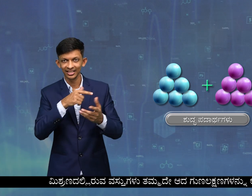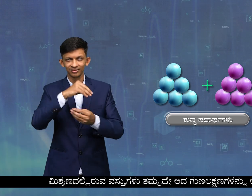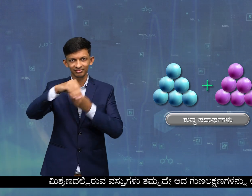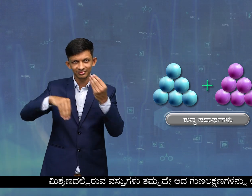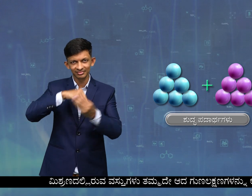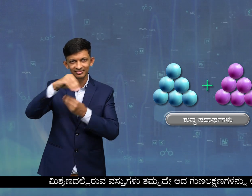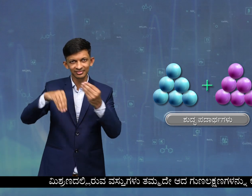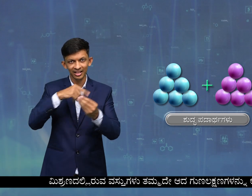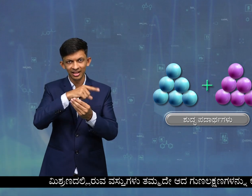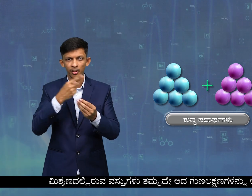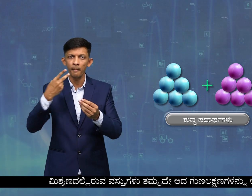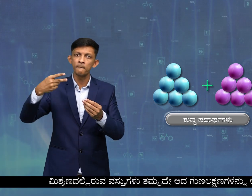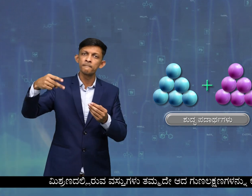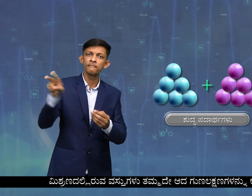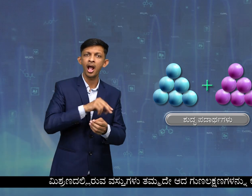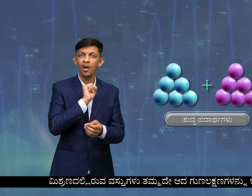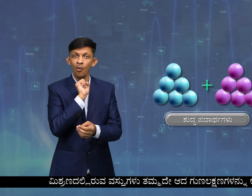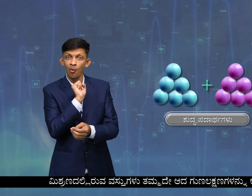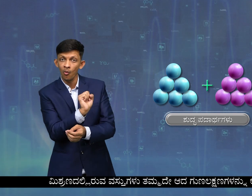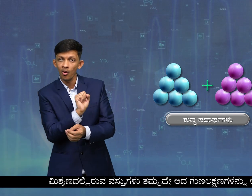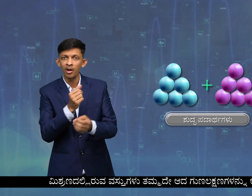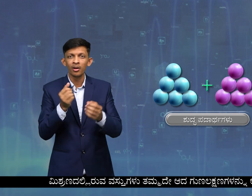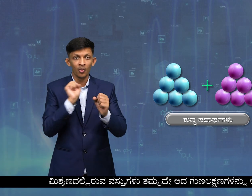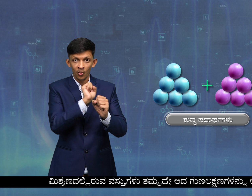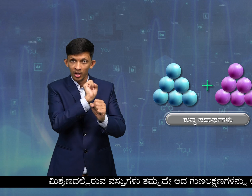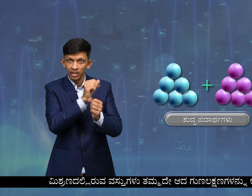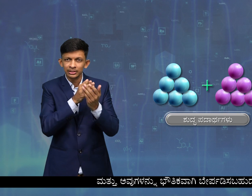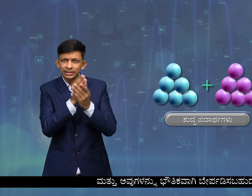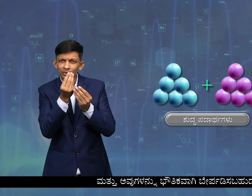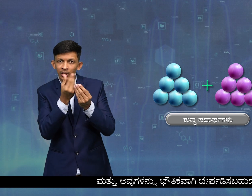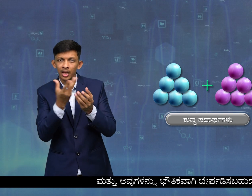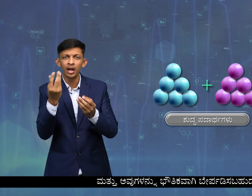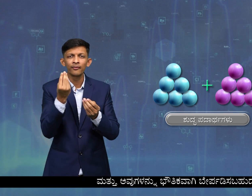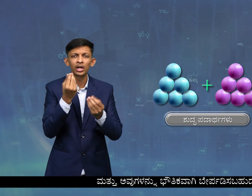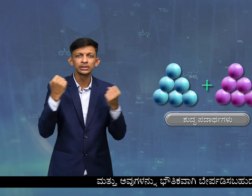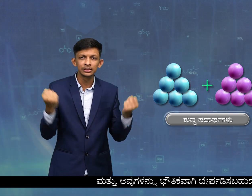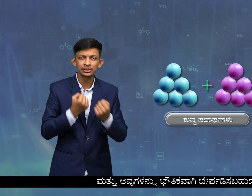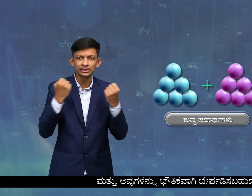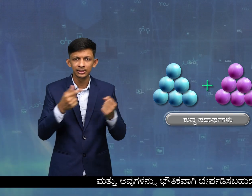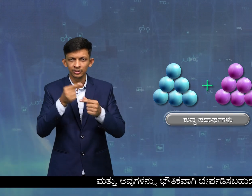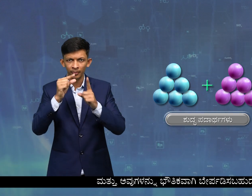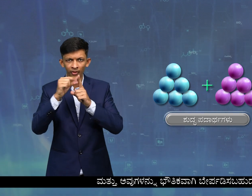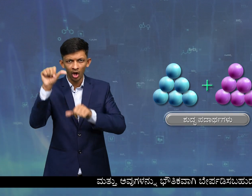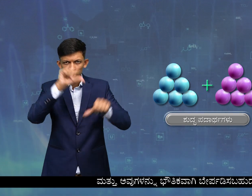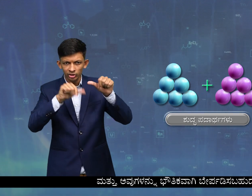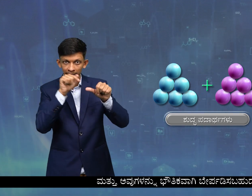ಮಿಶ್ರಣದಲ್ಲಿರುವ ವಸ್ತುಗಳು ತಮ್ಮದೇ ಆದ ಗುಣಲಕ್ಷಣಗಳನ್ನು ಉಳಿಸಿಕೊಳ್ಳುತ್ತವೆ ಮತ್ತು ಅವುಗಳನ್ನು ಭೌತಿಕವಾಗಿ ಬೇರ್ಪಡಿಸಬಹುದು.